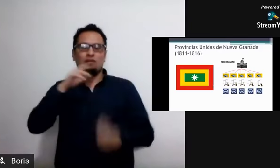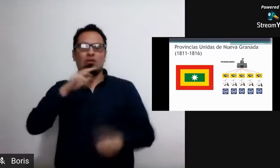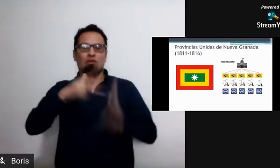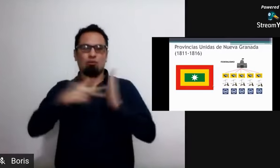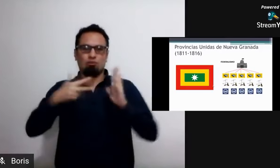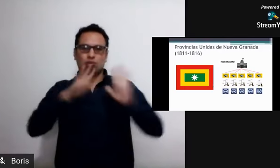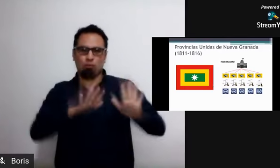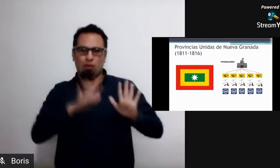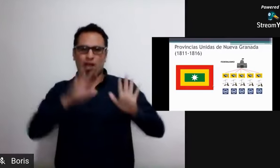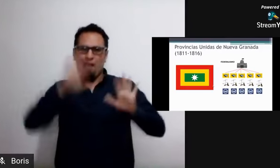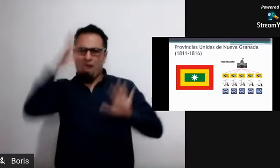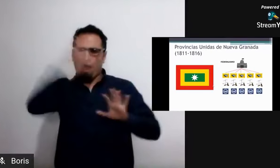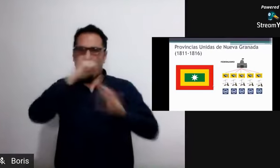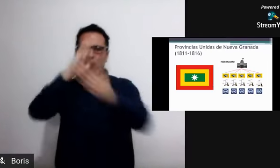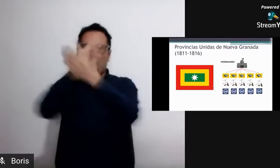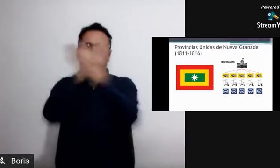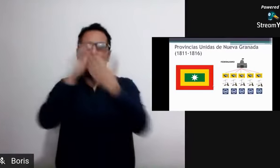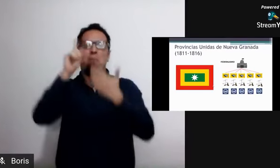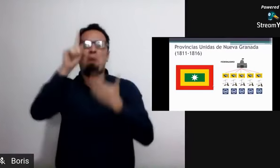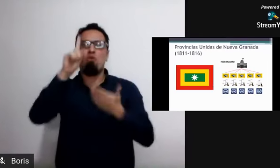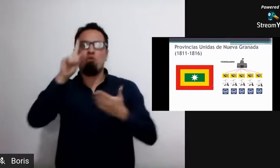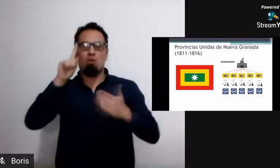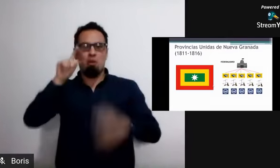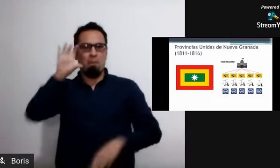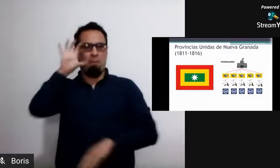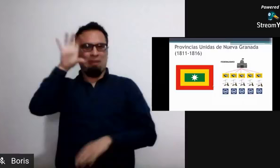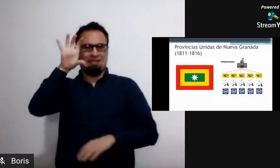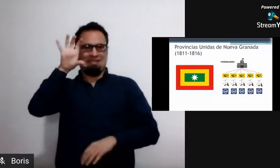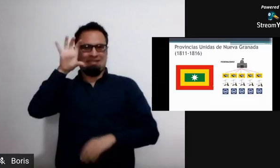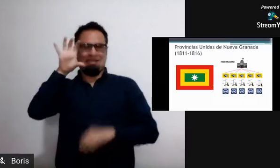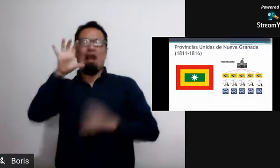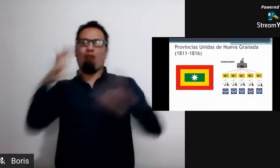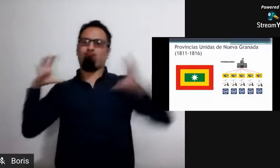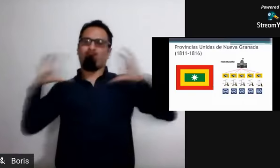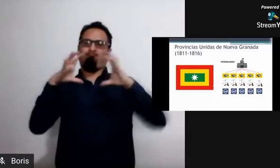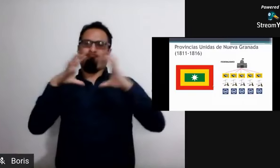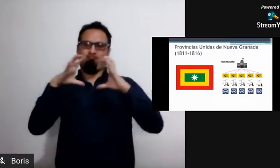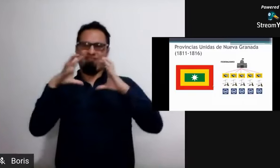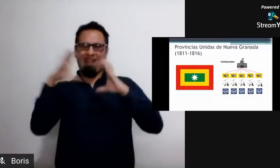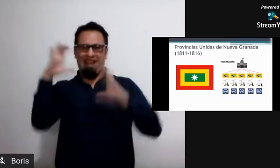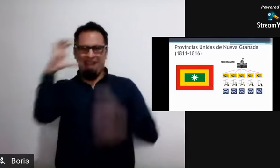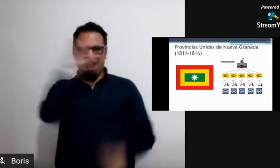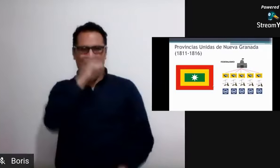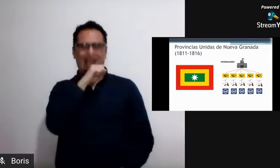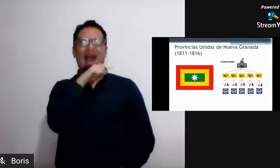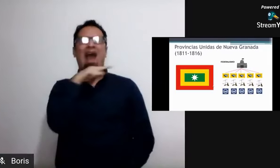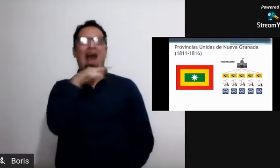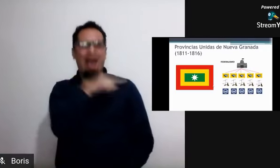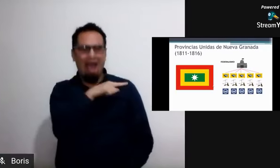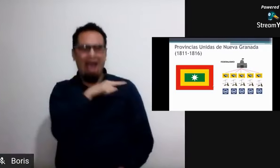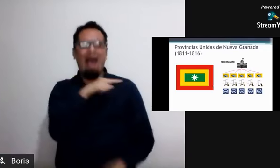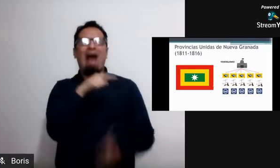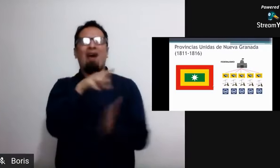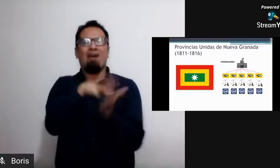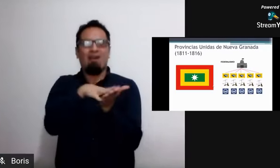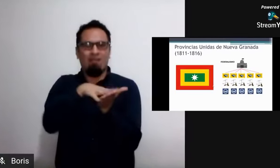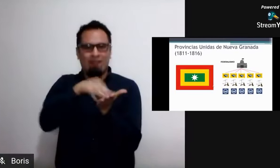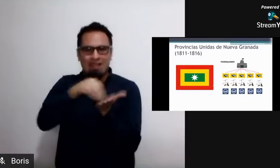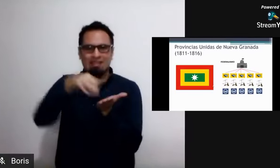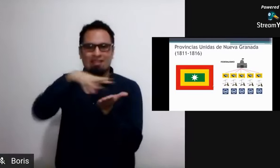la costa Caribe, específicamente en Cartagena, contaban con una propia constitución, en Antioquia también tenían otra constitución y